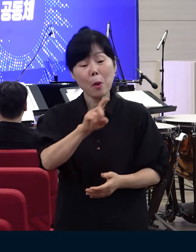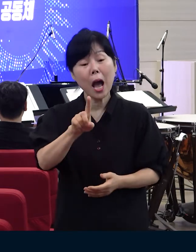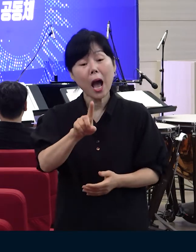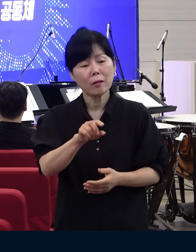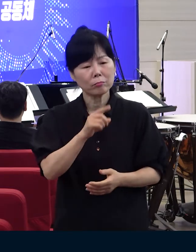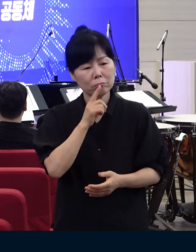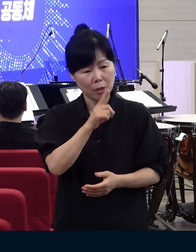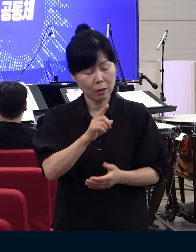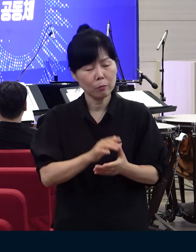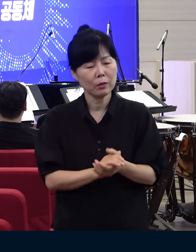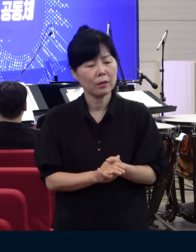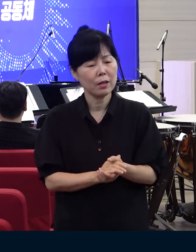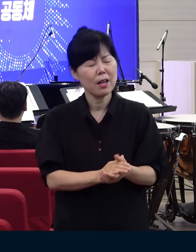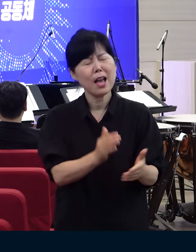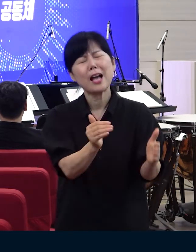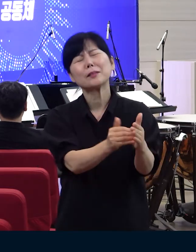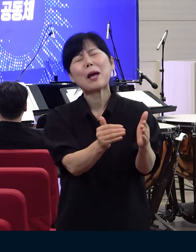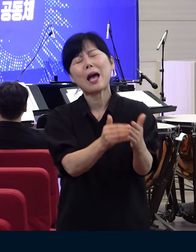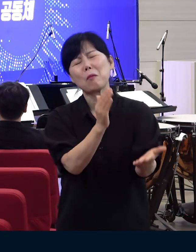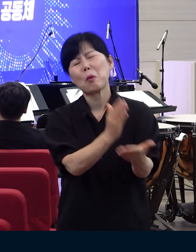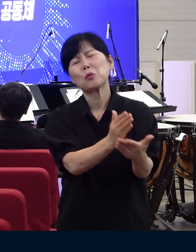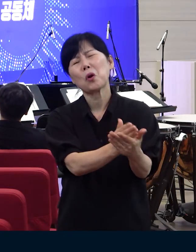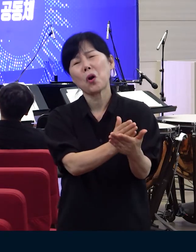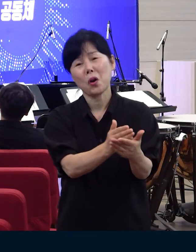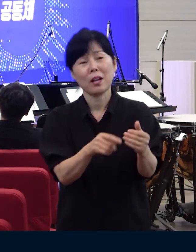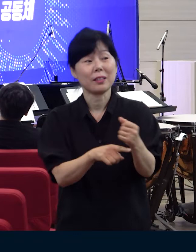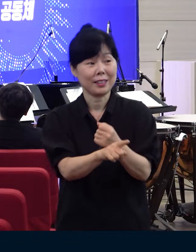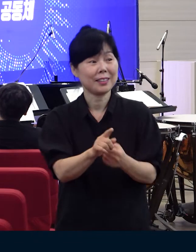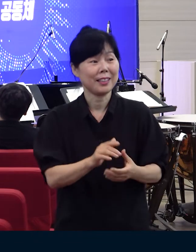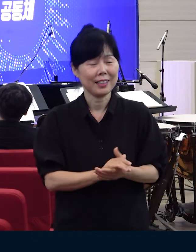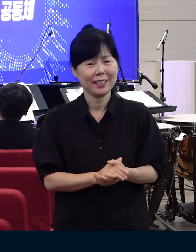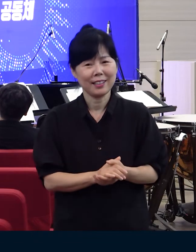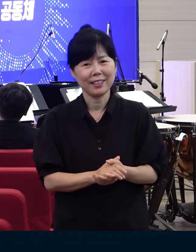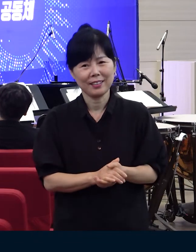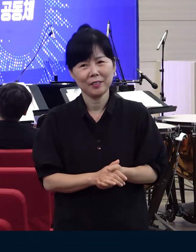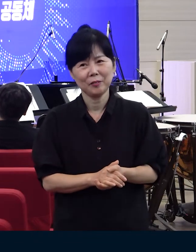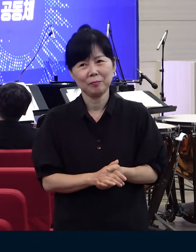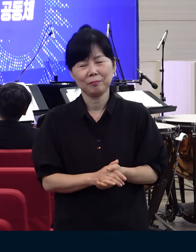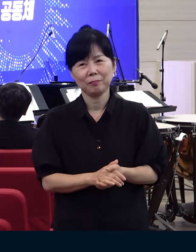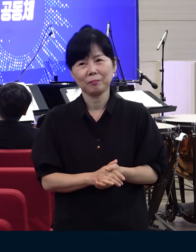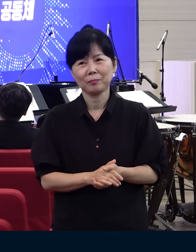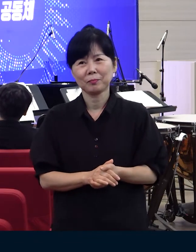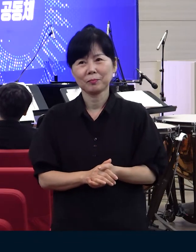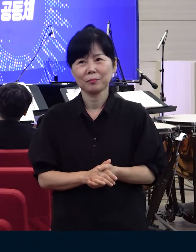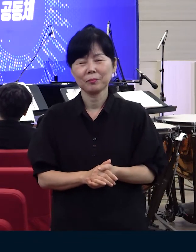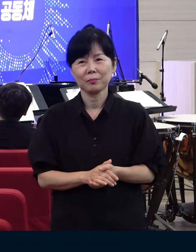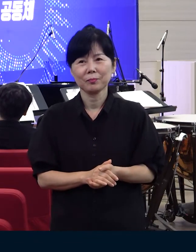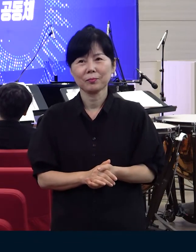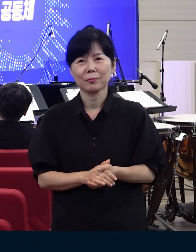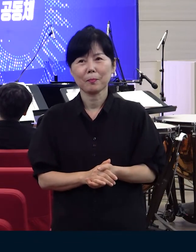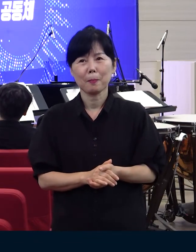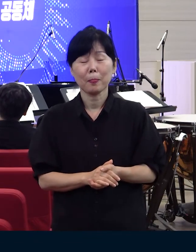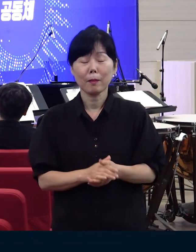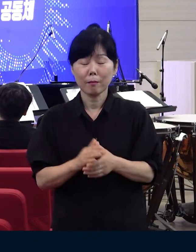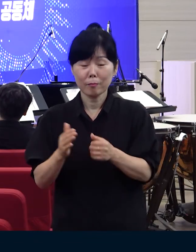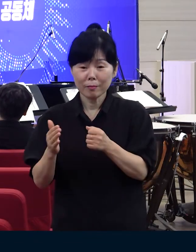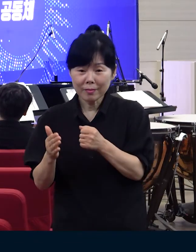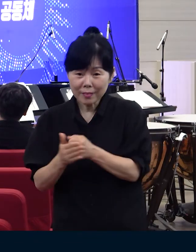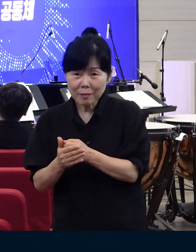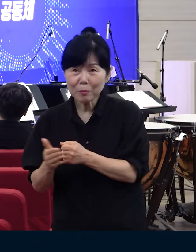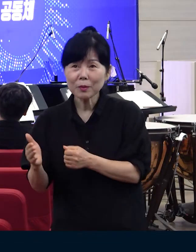거예요. 그만하라, 멈춰라, 뭐 이런 책망하는 의미가 있는 그런 것이라고 얘기합니다. 자, 그런데